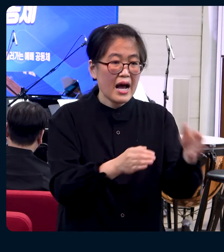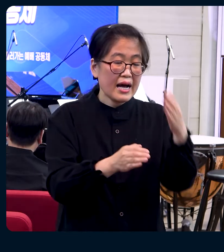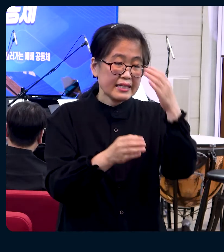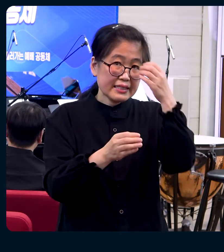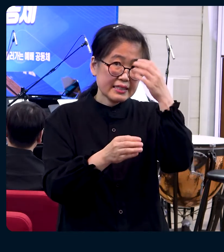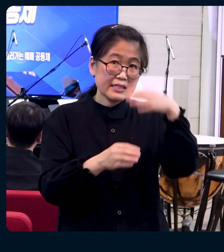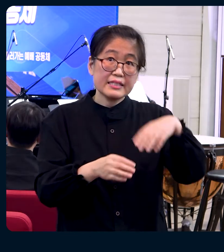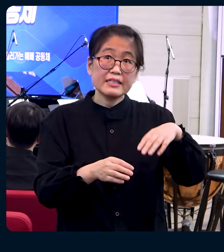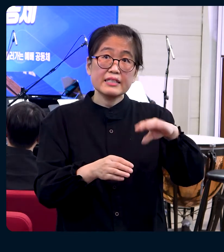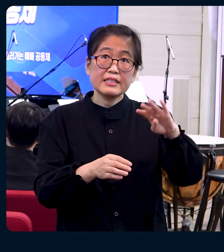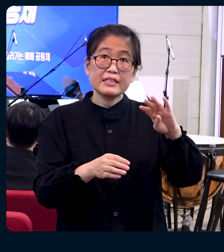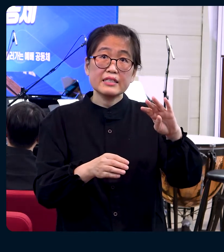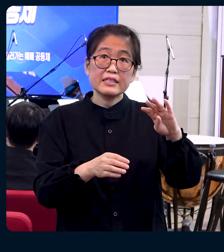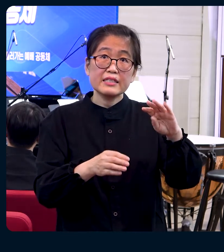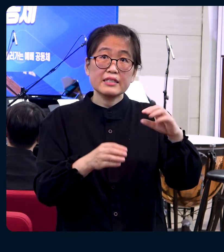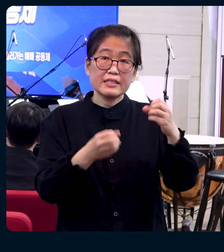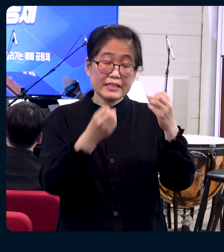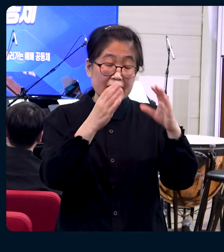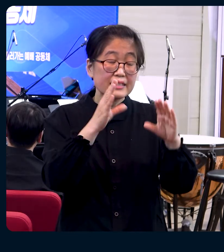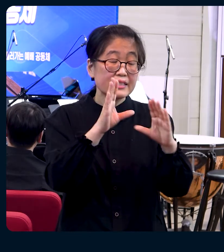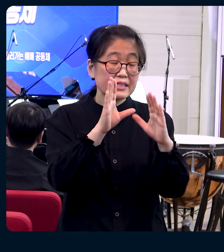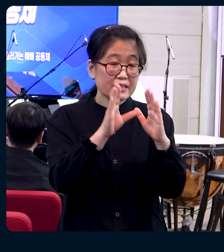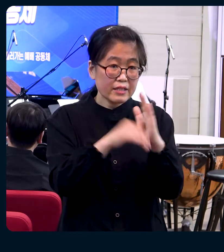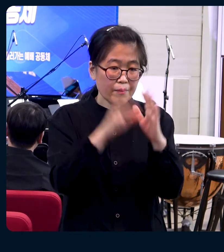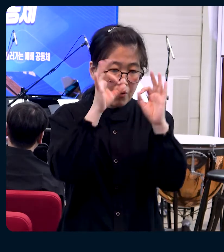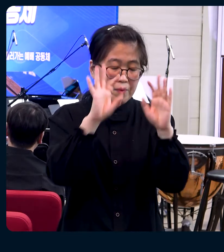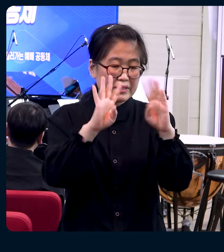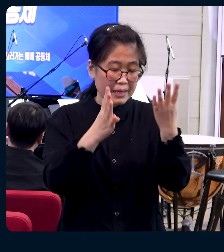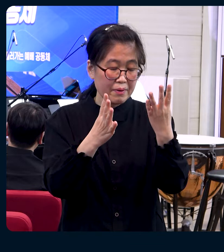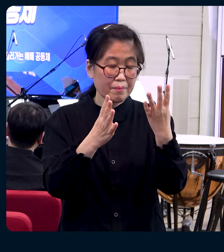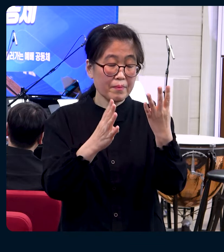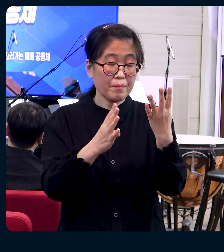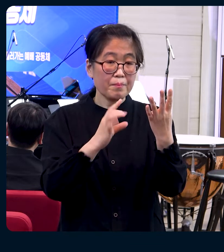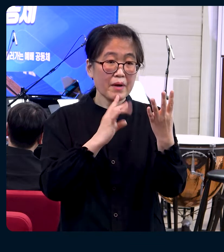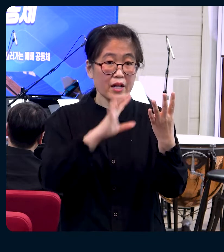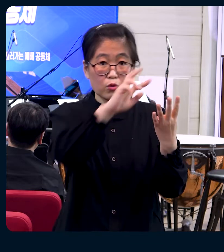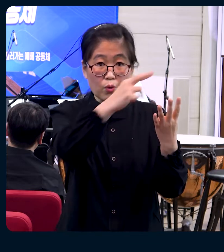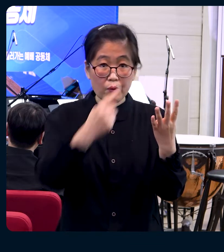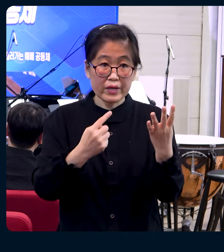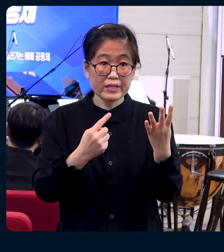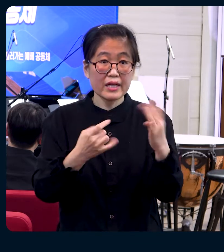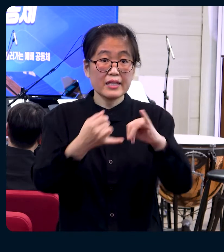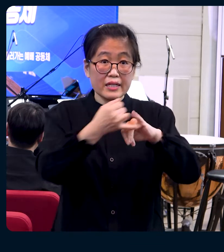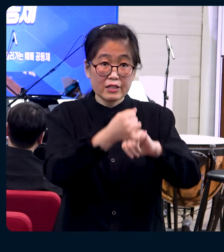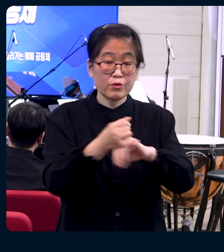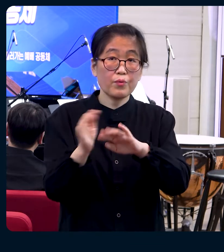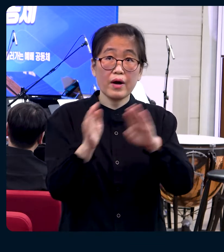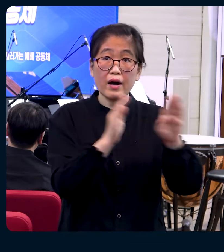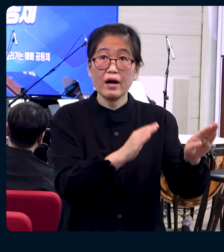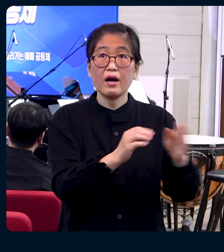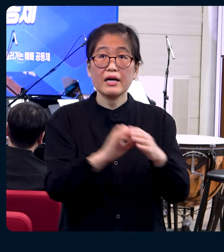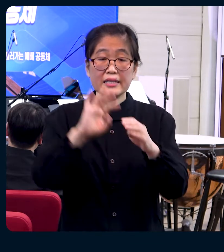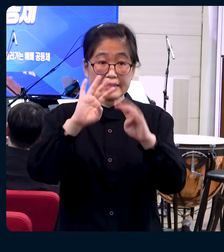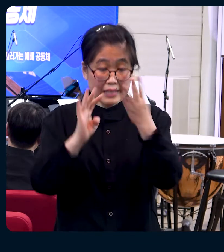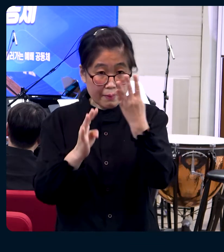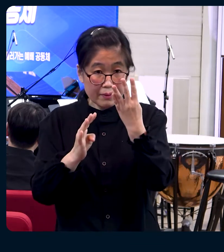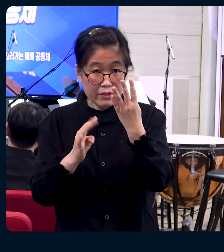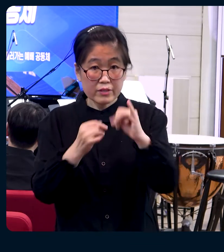보면 400년 만에 돌아온다는 겁니다. 이게 하나님의 약속입니다. 아브라함 때 하신 약속. 그럼 또 하나 약속을